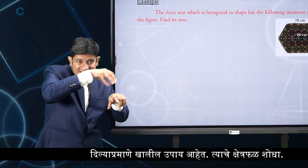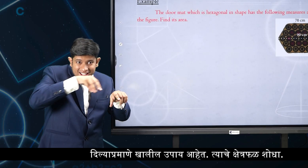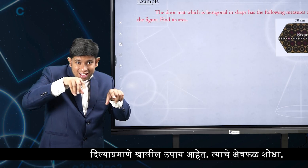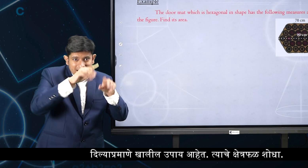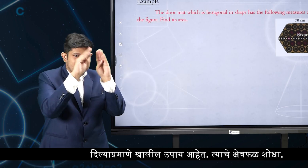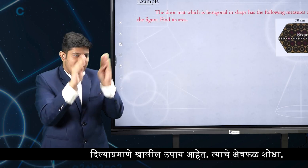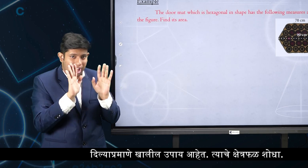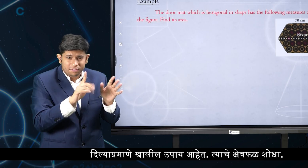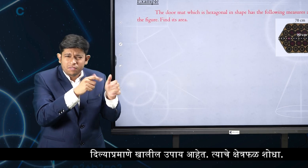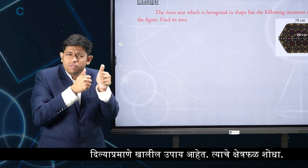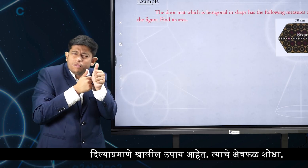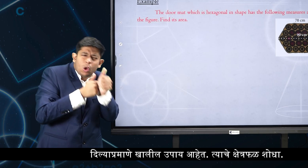क्षेत्रफळ शोधा.